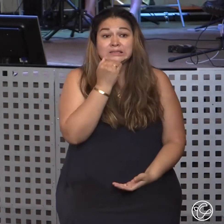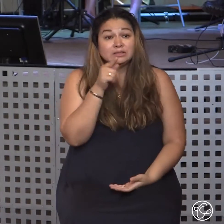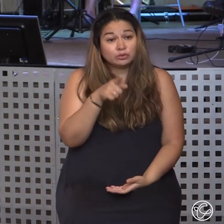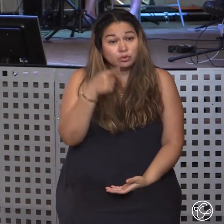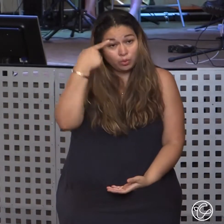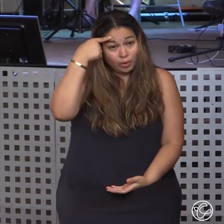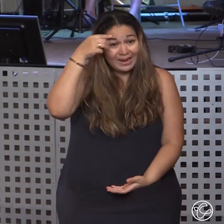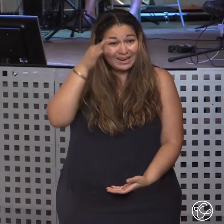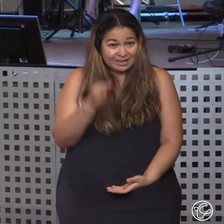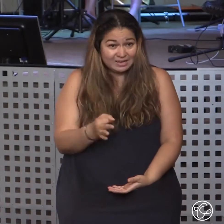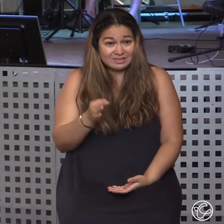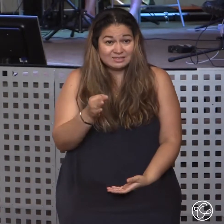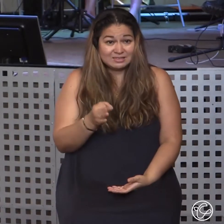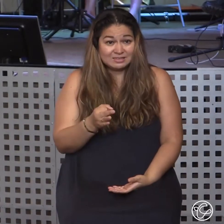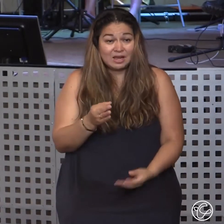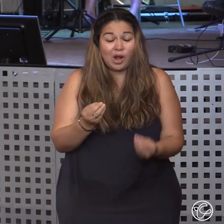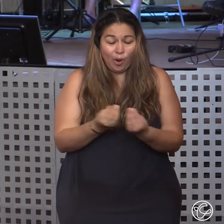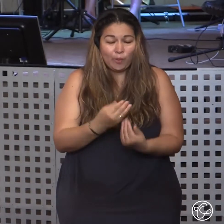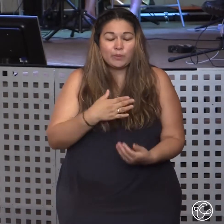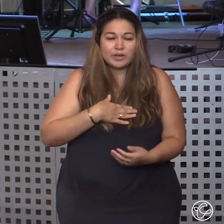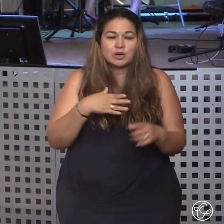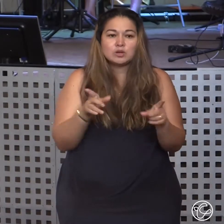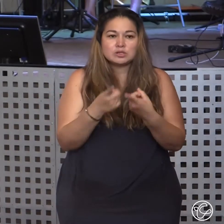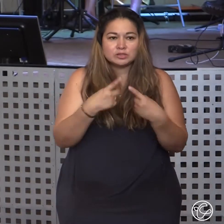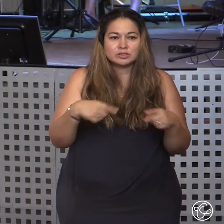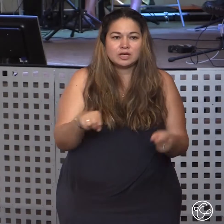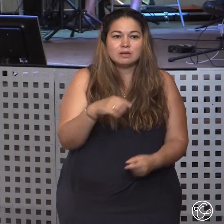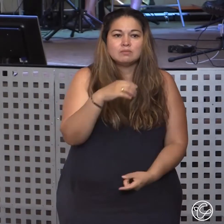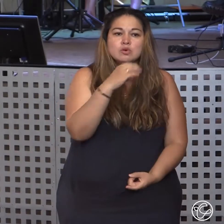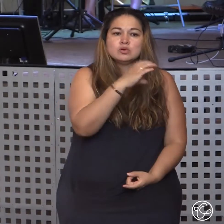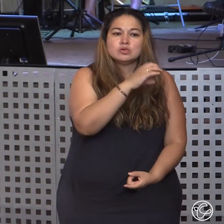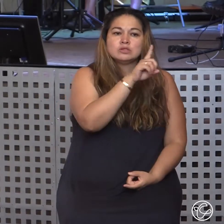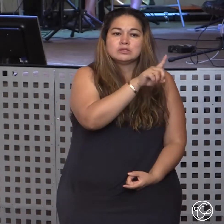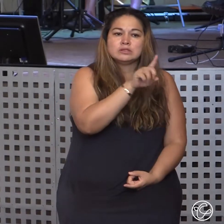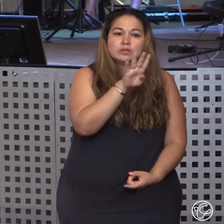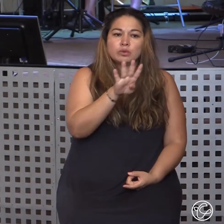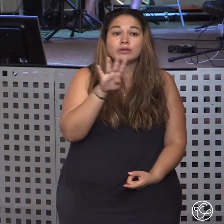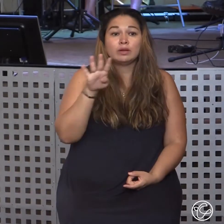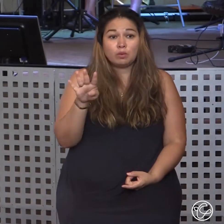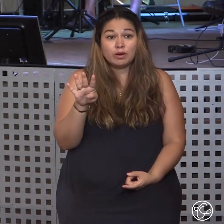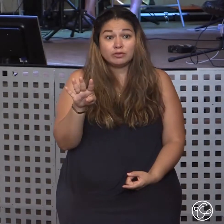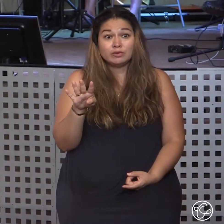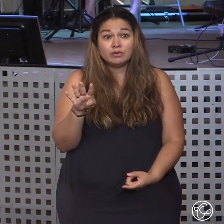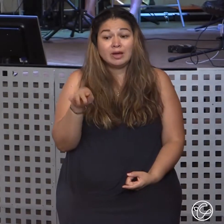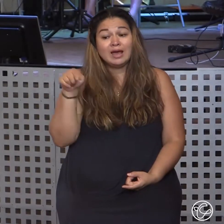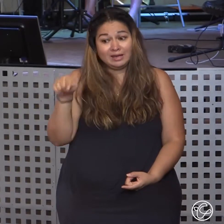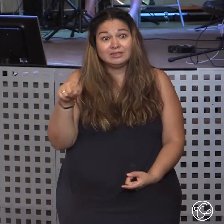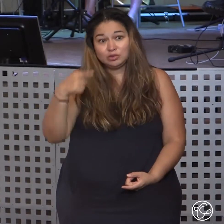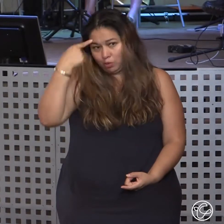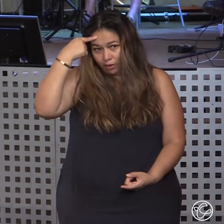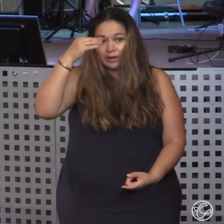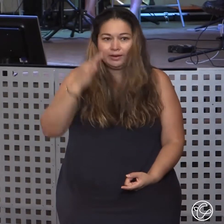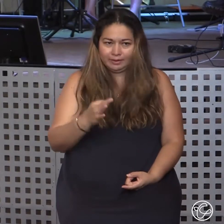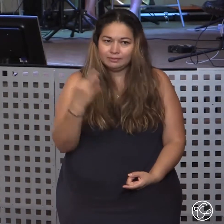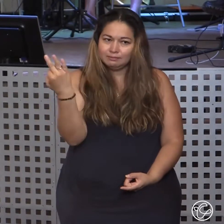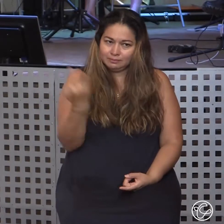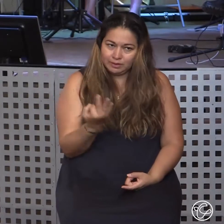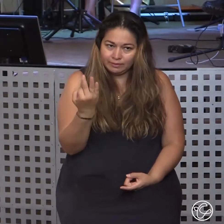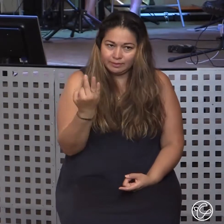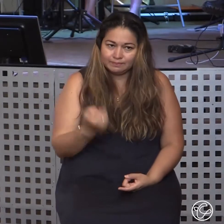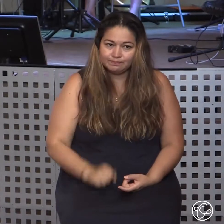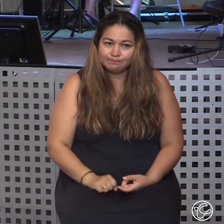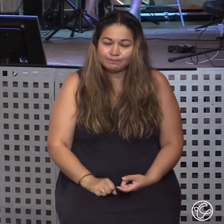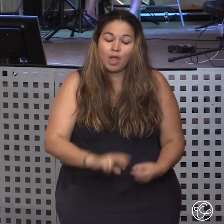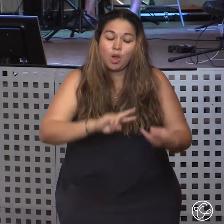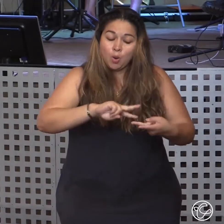Salmos 144, te animo a que creas conmigo esto también. Y ahora te lo voy a leer en otra